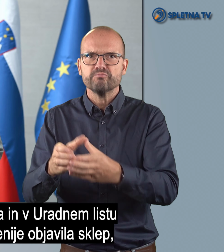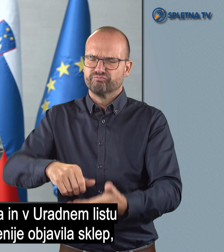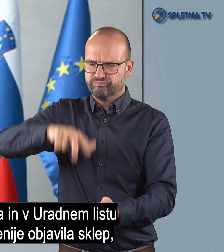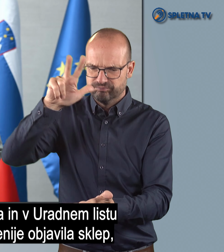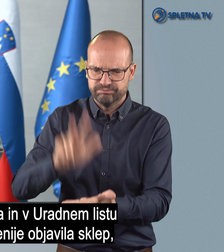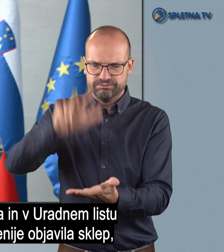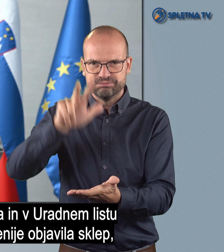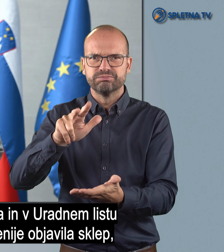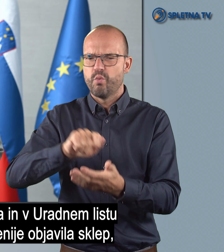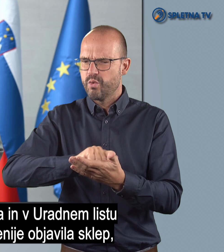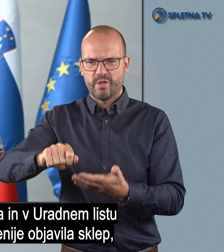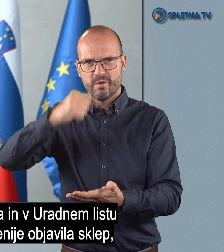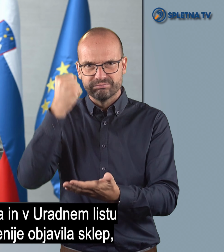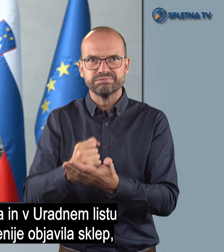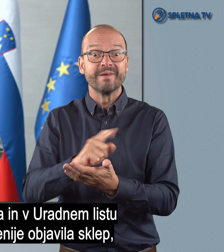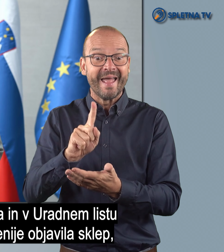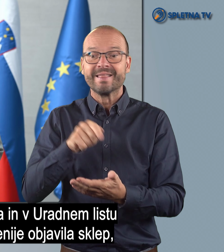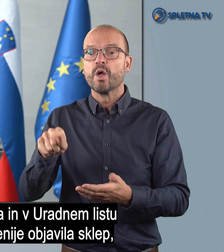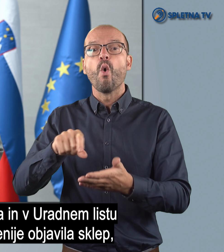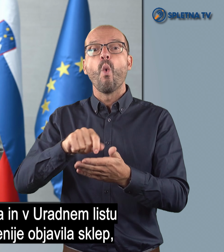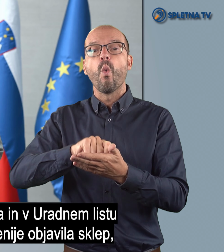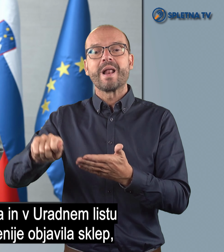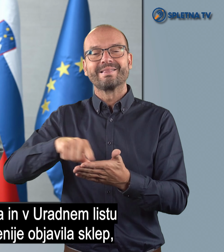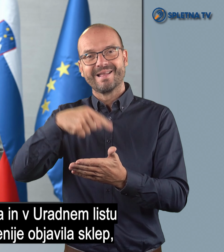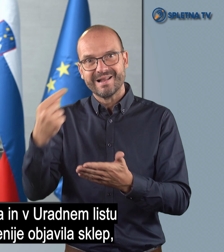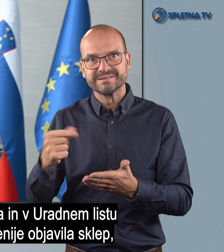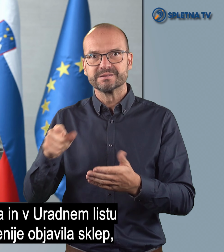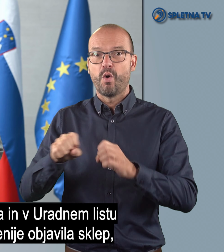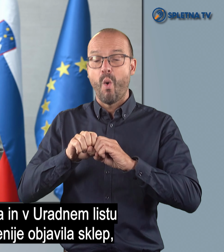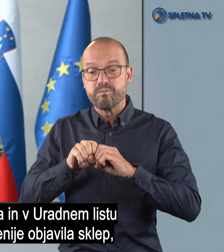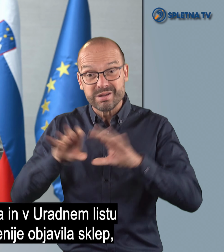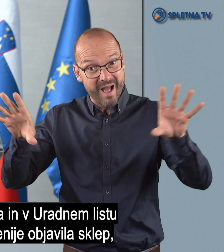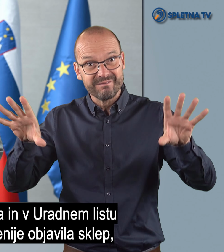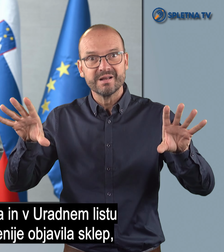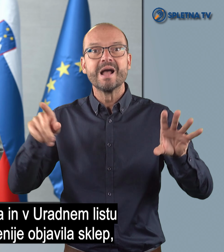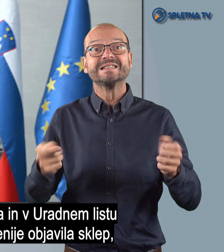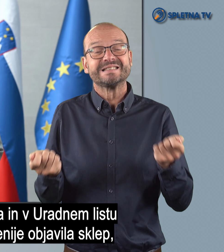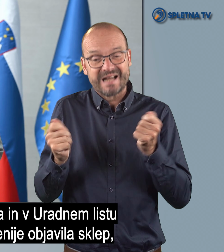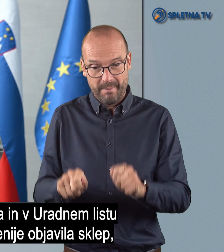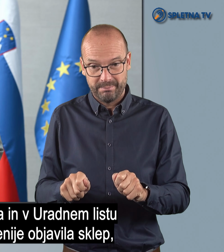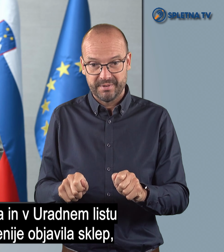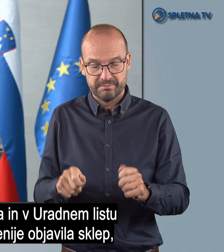objavila sklep, da se 14. november v Sloveniji razglasi za dan slovenskega znakovnega jezika.